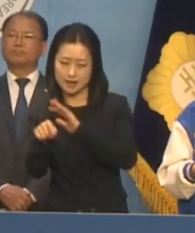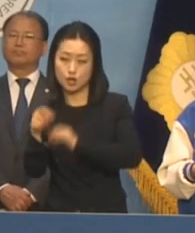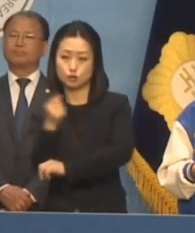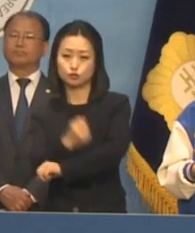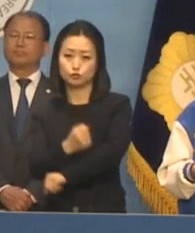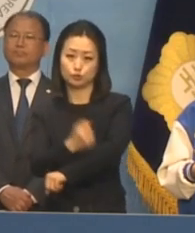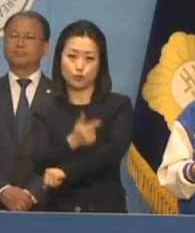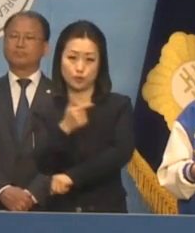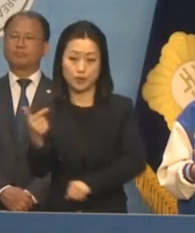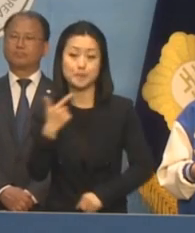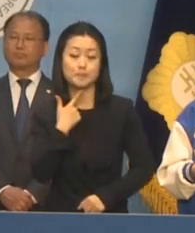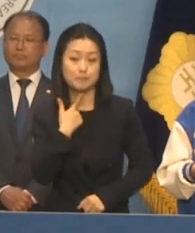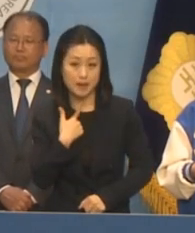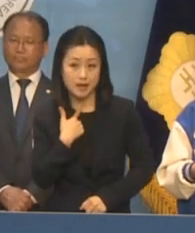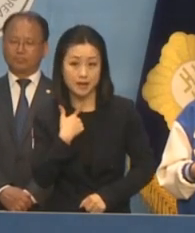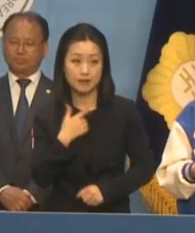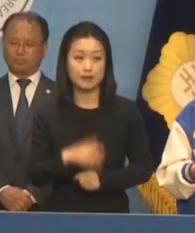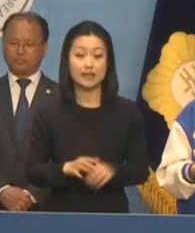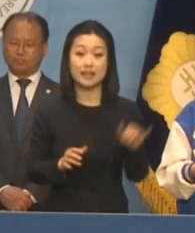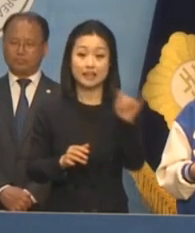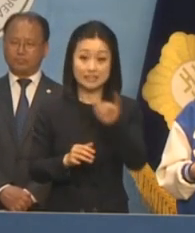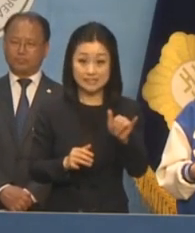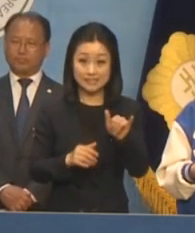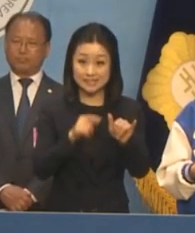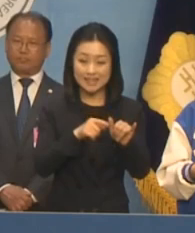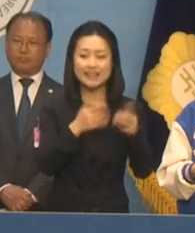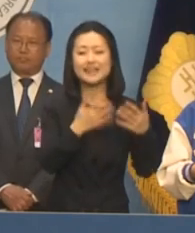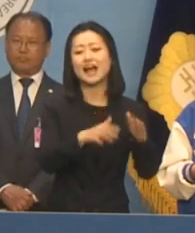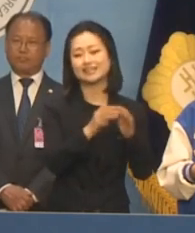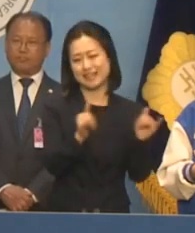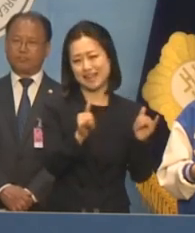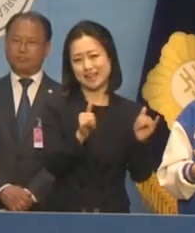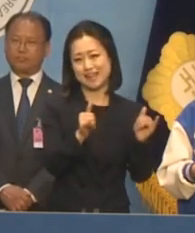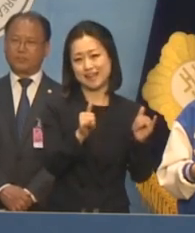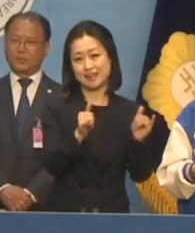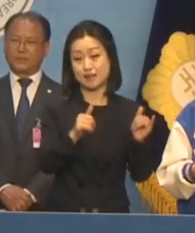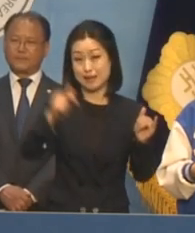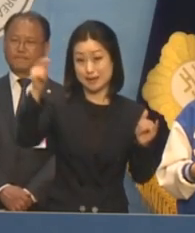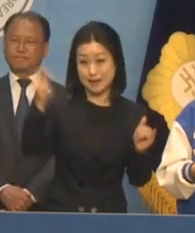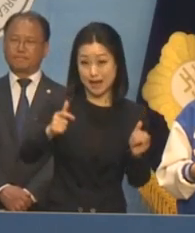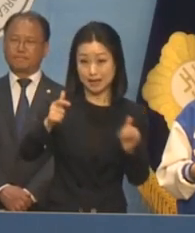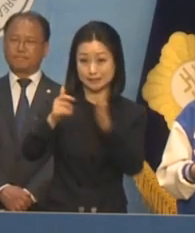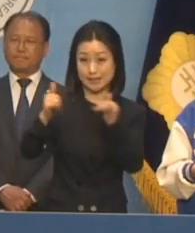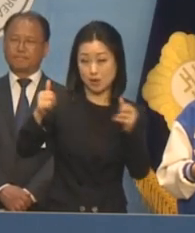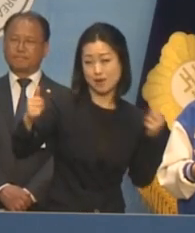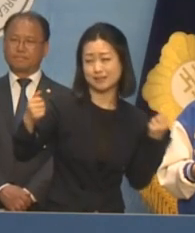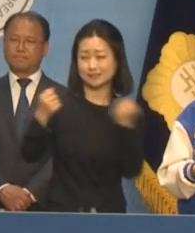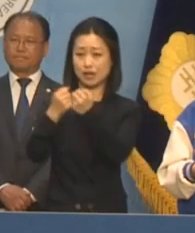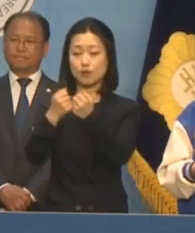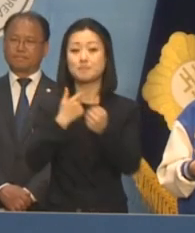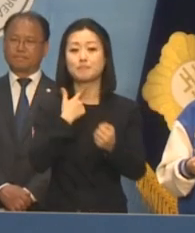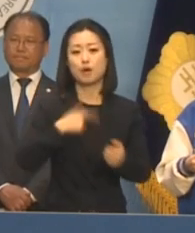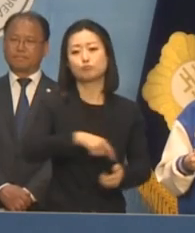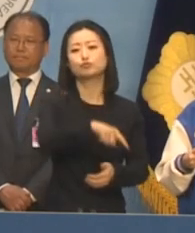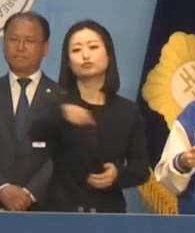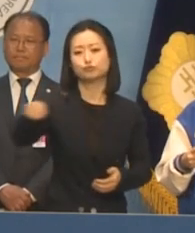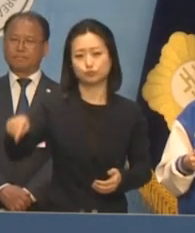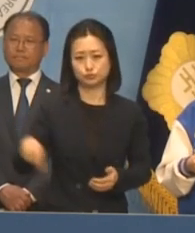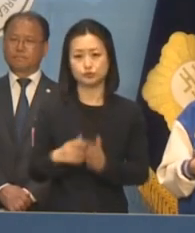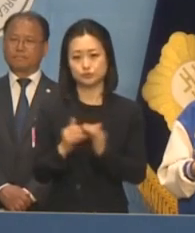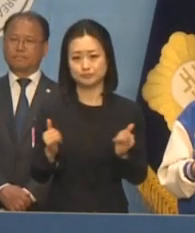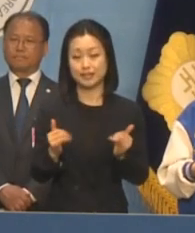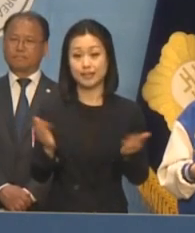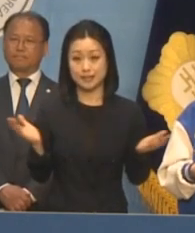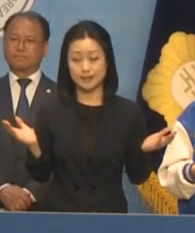분들입니다 의뢰 위치해 있는 약자의 편에서 갑 지의 강자와 평생을 쌓아온 분들입니다